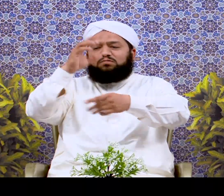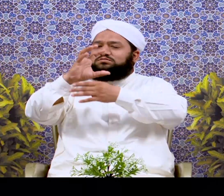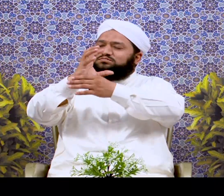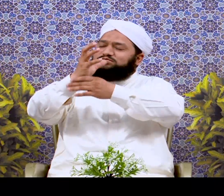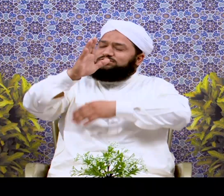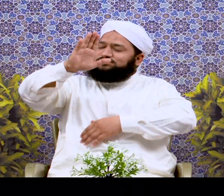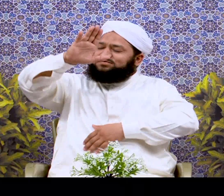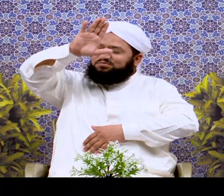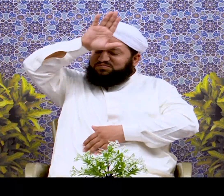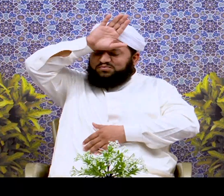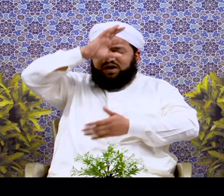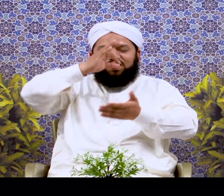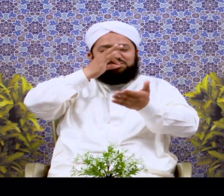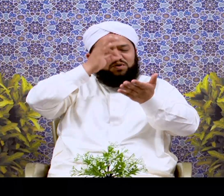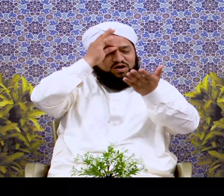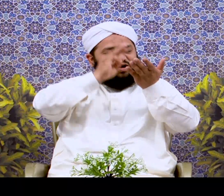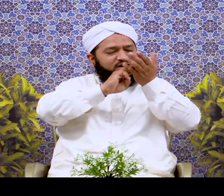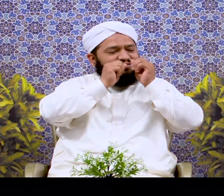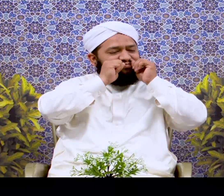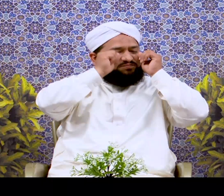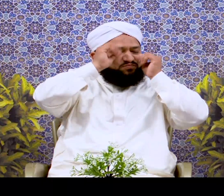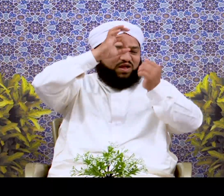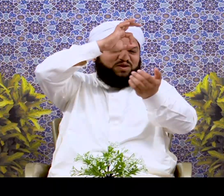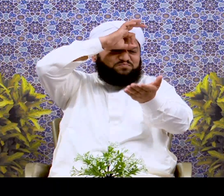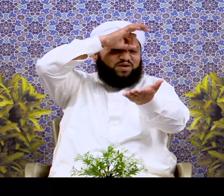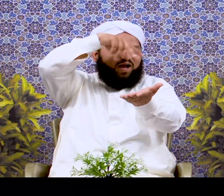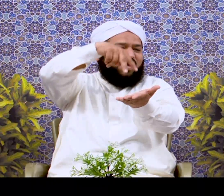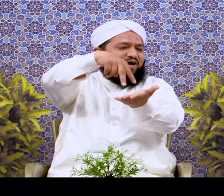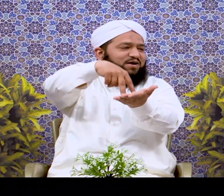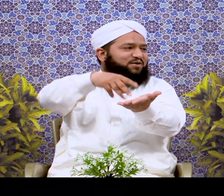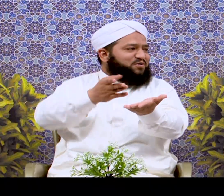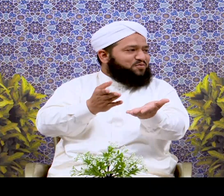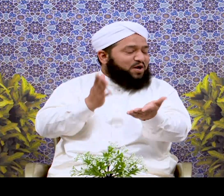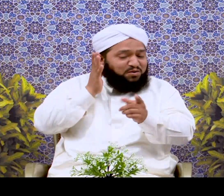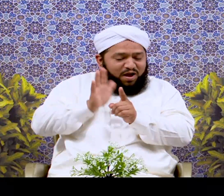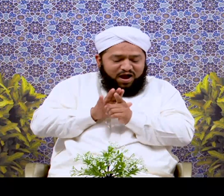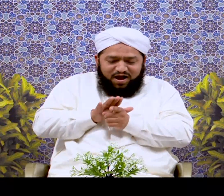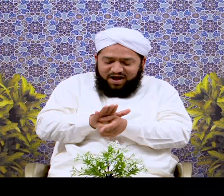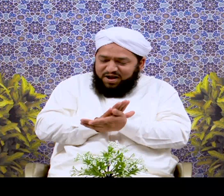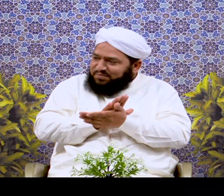وآلہ وصحبہ وسلم امامت فرما رہے ہیں۔ اس نماز سے فارغ ہو کر سفر آسمان کی